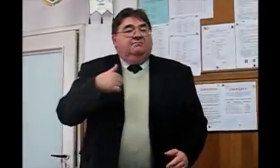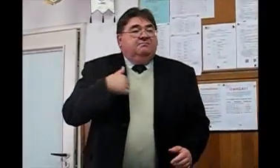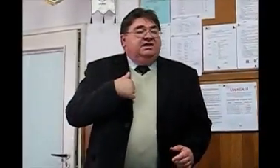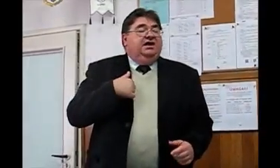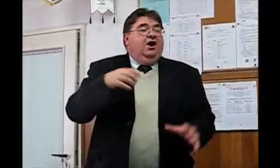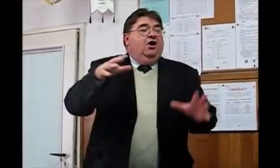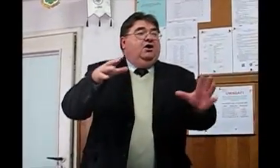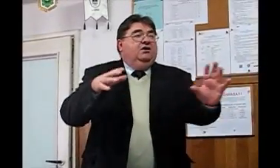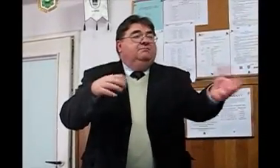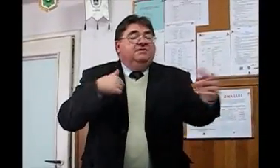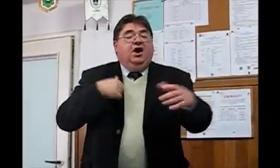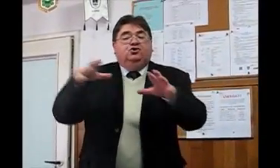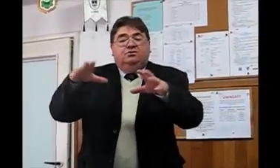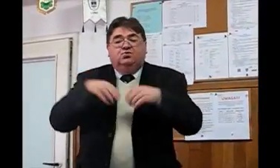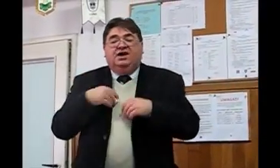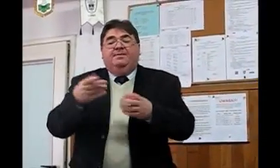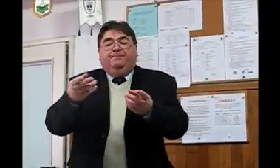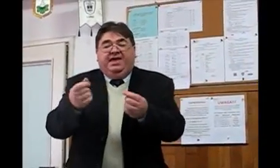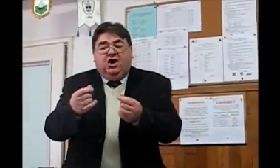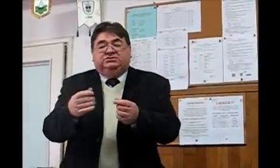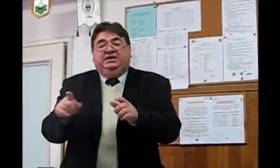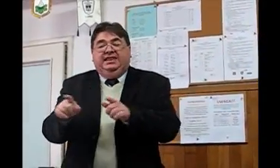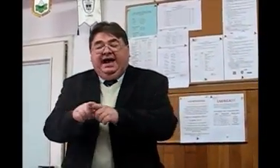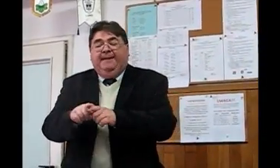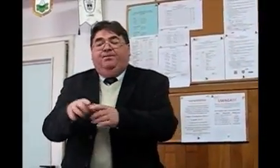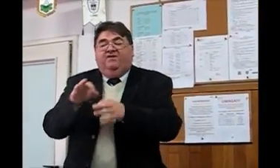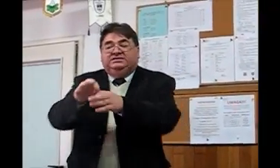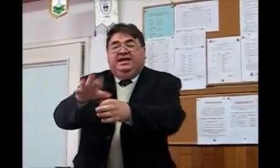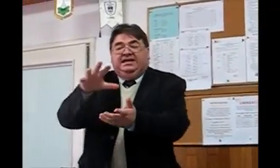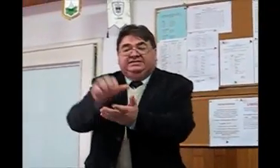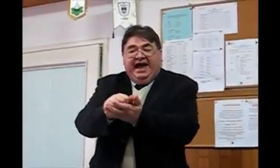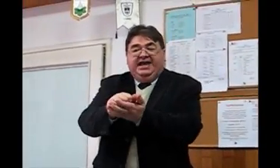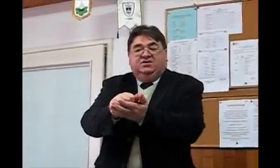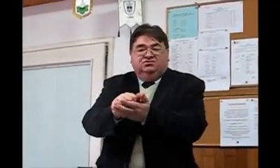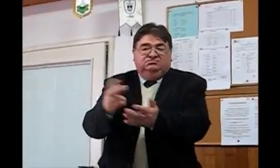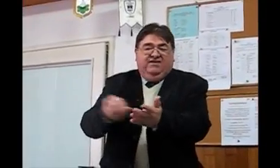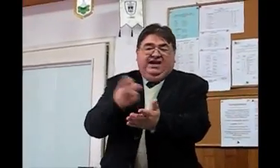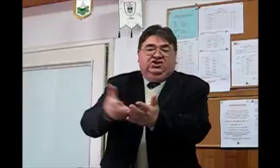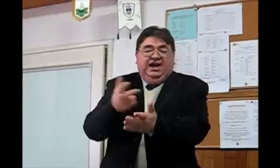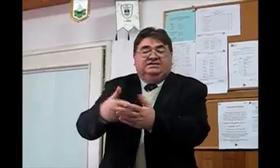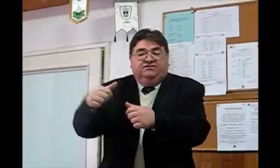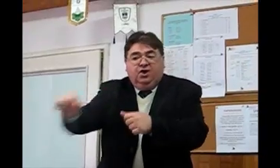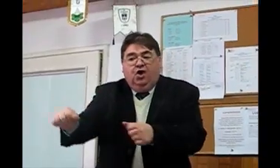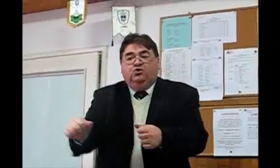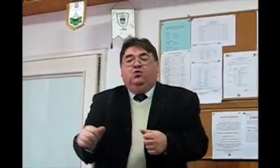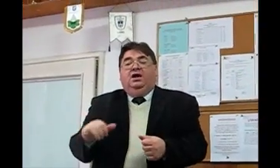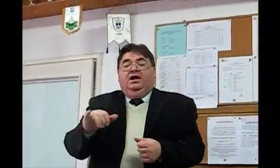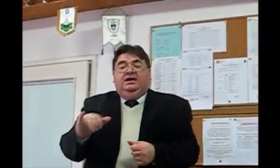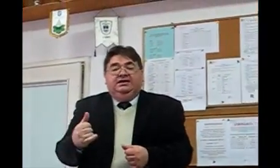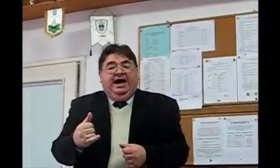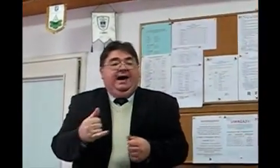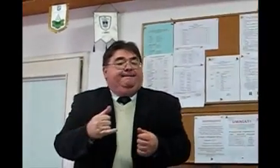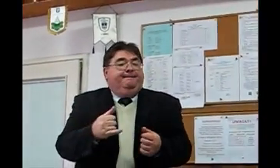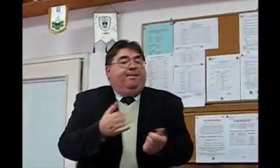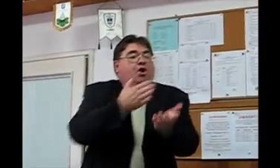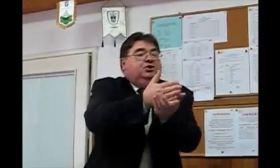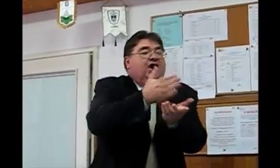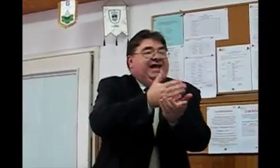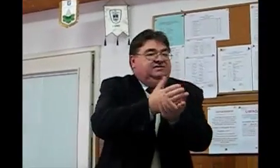górę. My otrzymujemy pieniądze na prowadzenie daje właśnie na posłatwo,